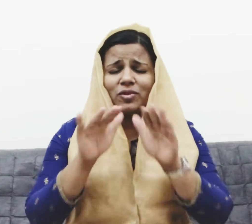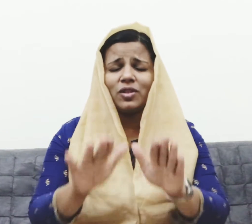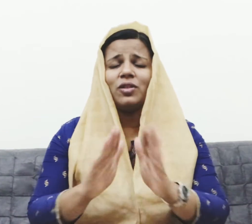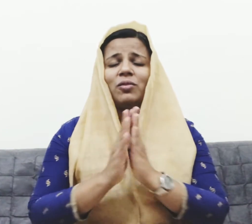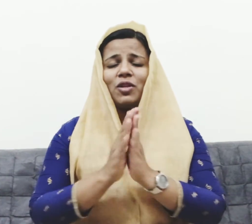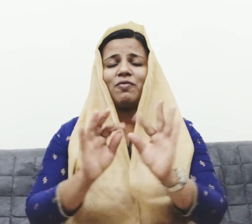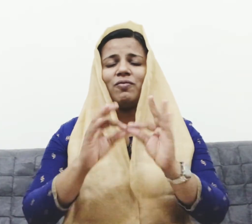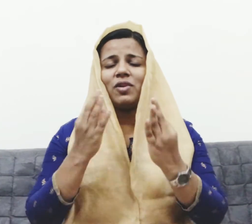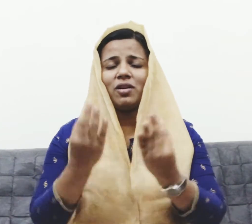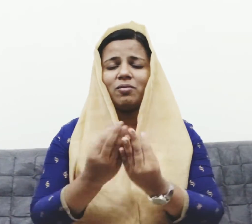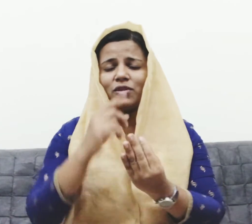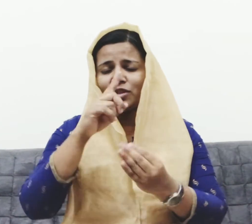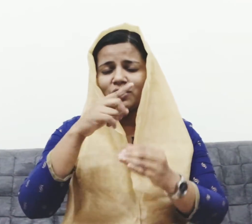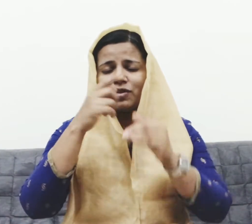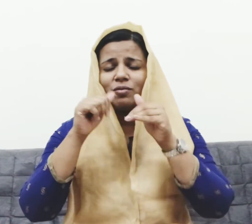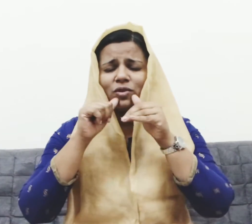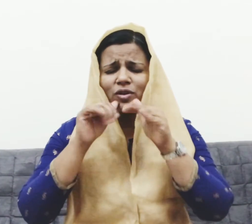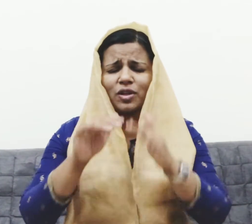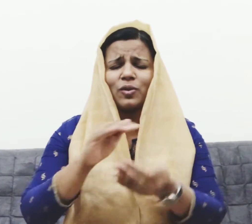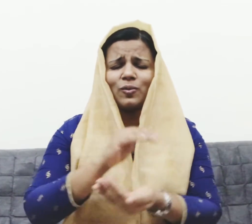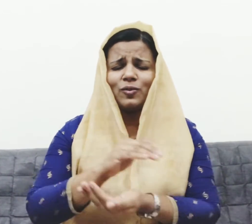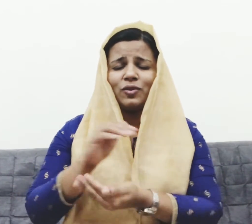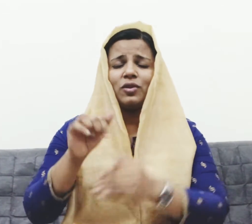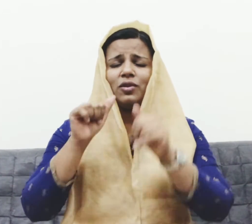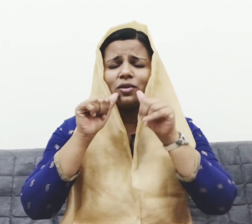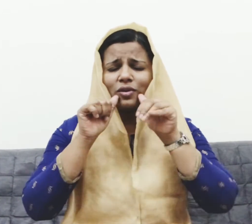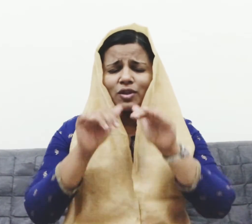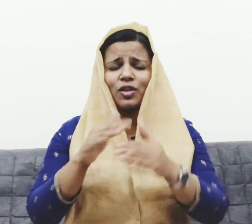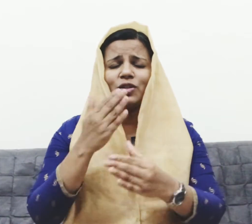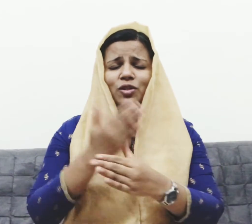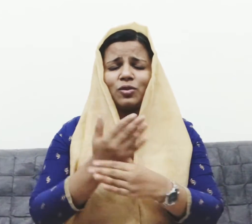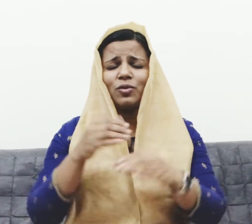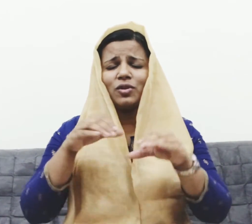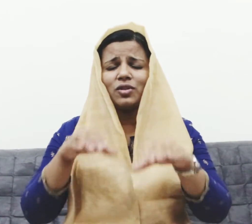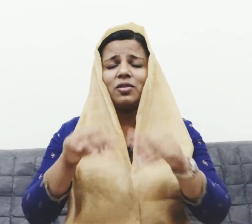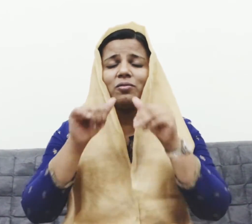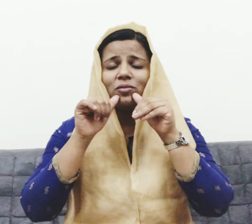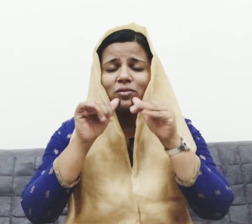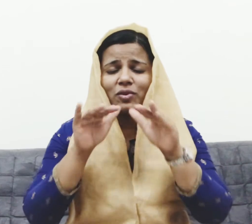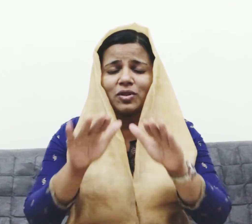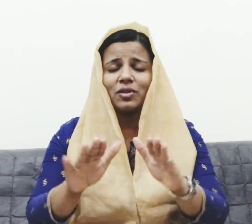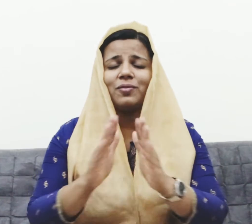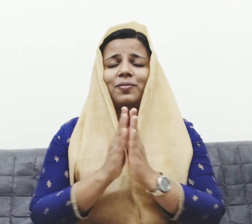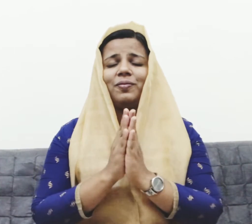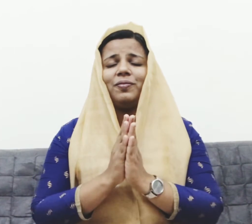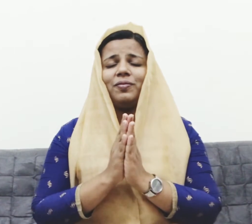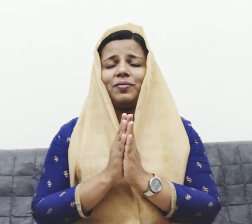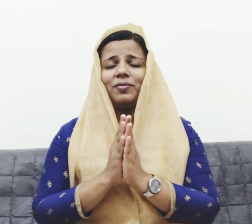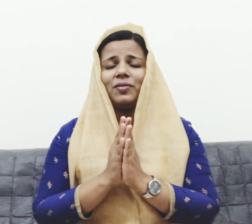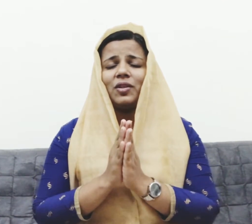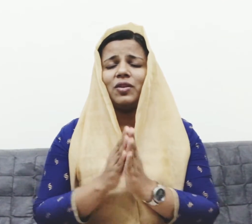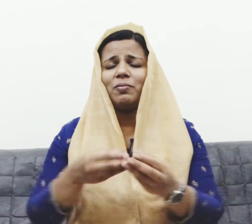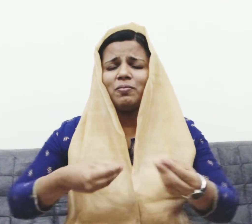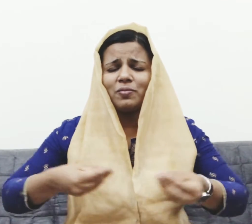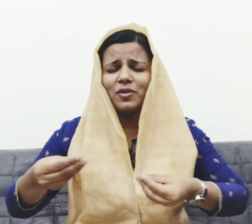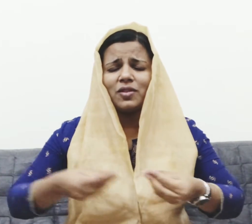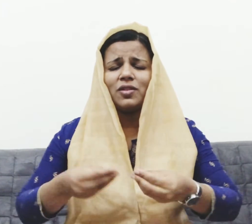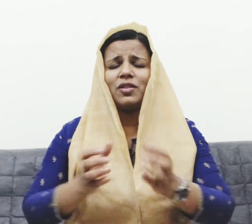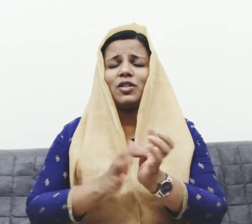അനുഗ്രഹിക്കുന്നു. ഇവരുടെ കുടുംബജീവിതത്തെ അനുഗ്രഹിക്കുന്നു. ഇവരുടെ കുഞ്ഞുങ്ങളെ അനുഗ്രഹിക്കുന്നു. ഇവരുടെ ജോലിസ്ഥലങ്ങളെ യേശു ക്രിസ്തുവിൻ്റെ നാമത്തിൽ അനുഗ്രഹിക്കുന്നു. ഇവരുടെ ബിസിനസ്സുകളെ